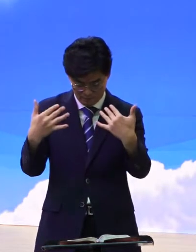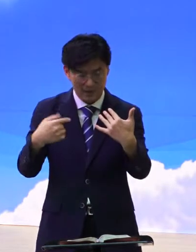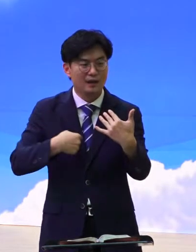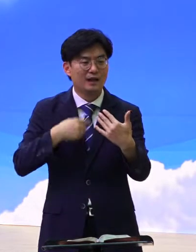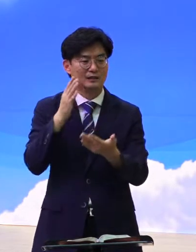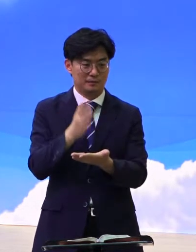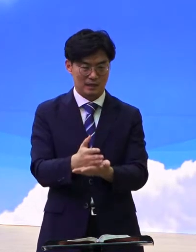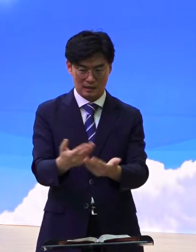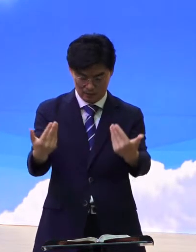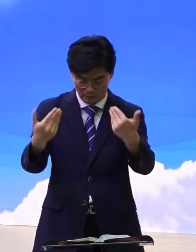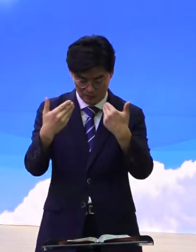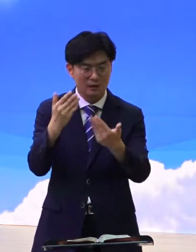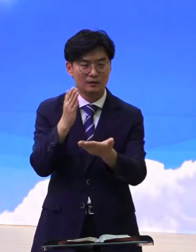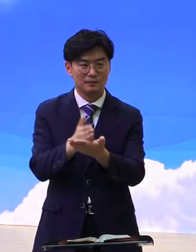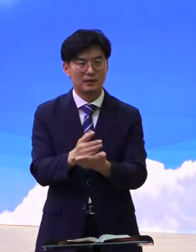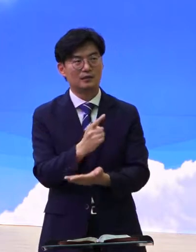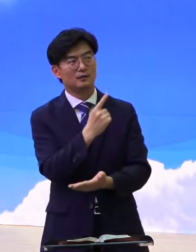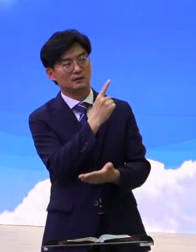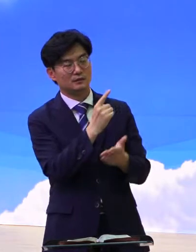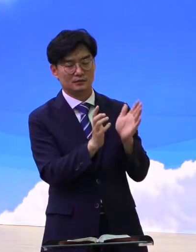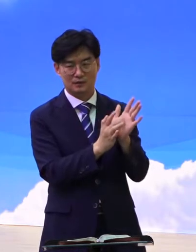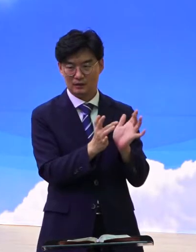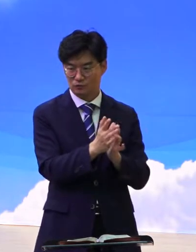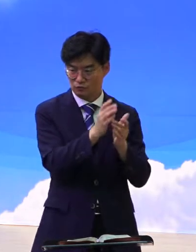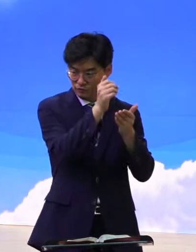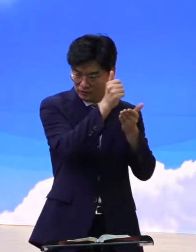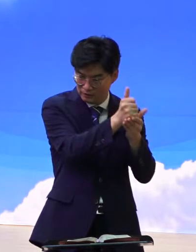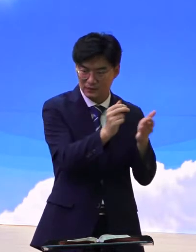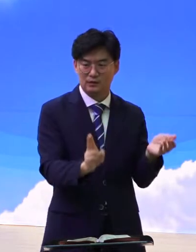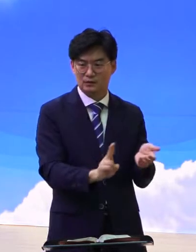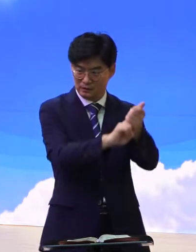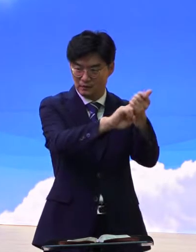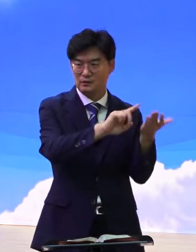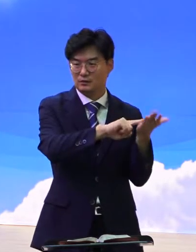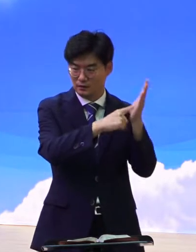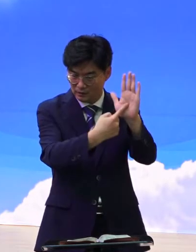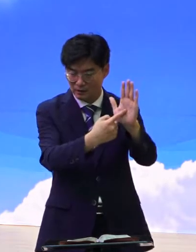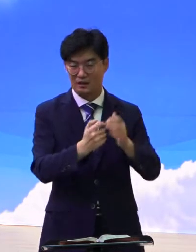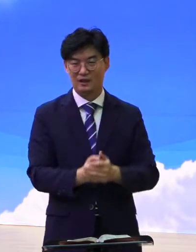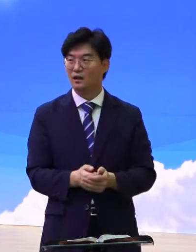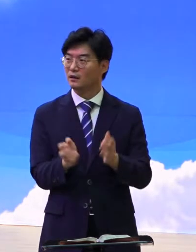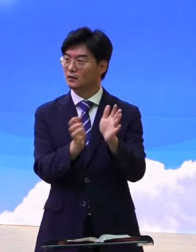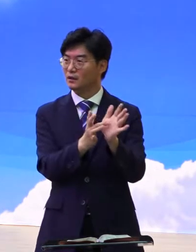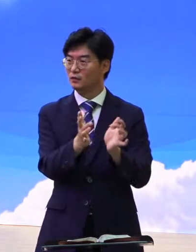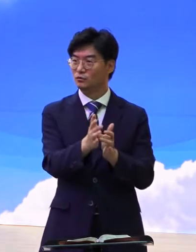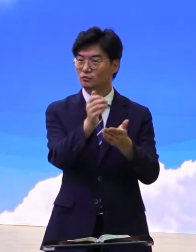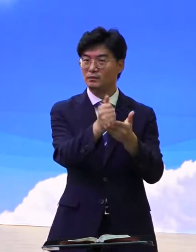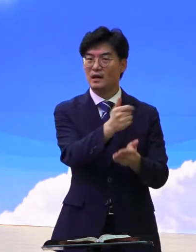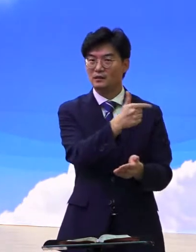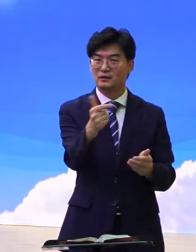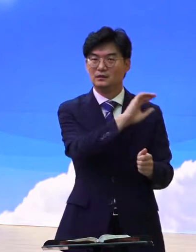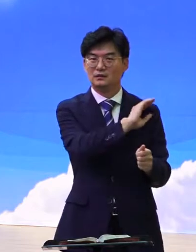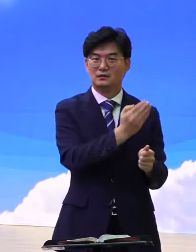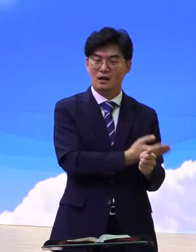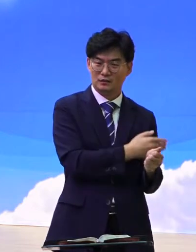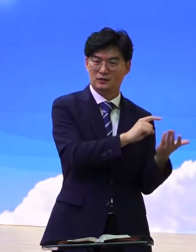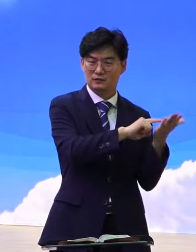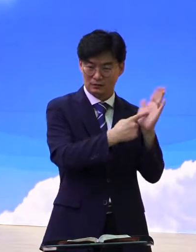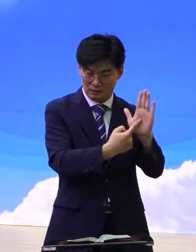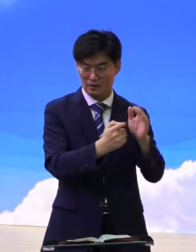내가 한 것이 아니고 예수님께서 하셨고 예수님의 이름의 능력이 있습니다. 나는 단지 믿음으로 선포한